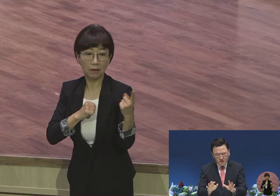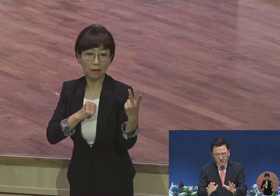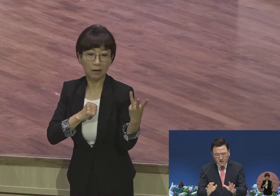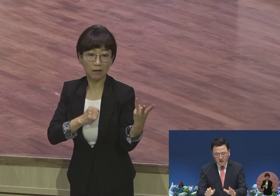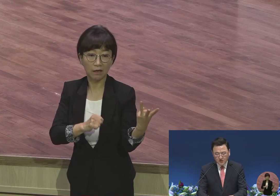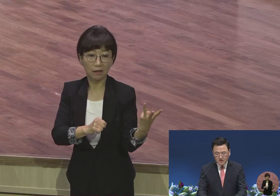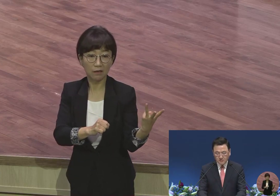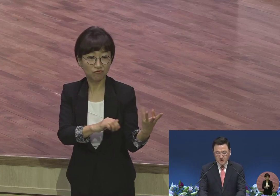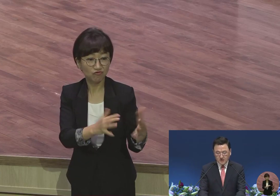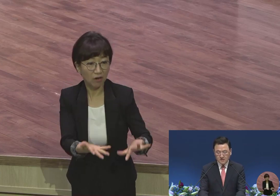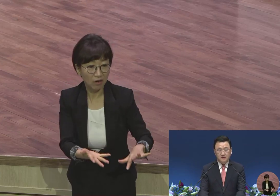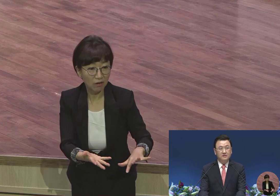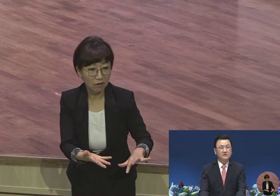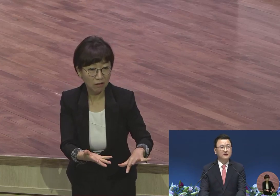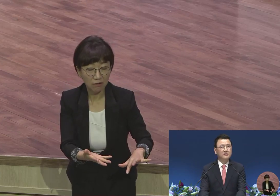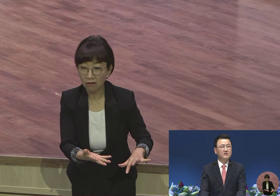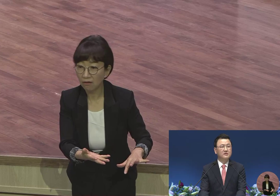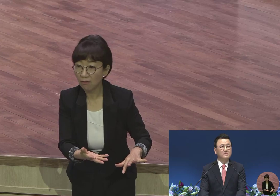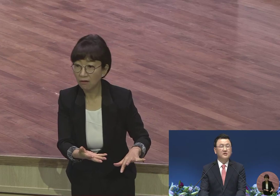매스컴에 얼마나 많이 나왔습니까?